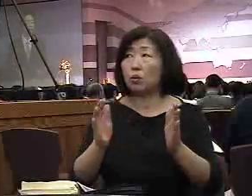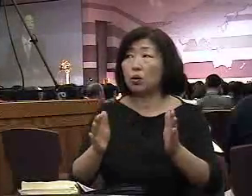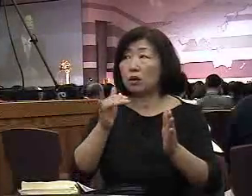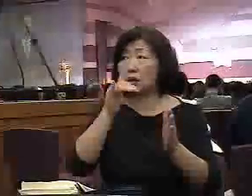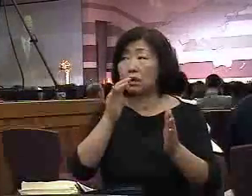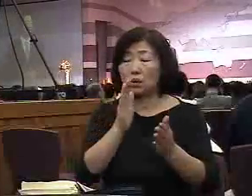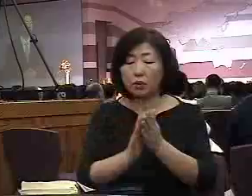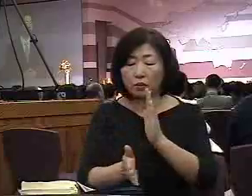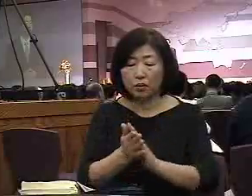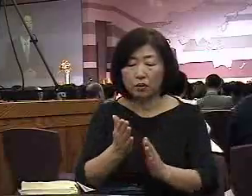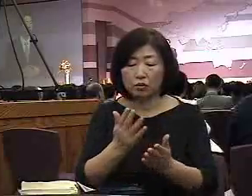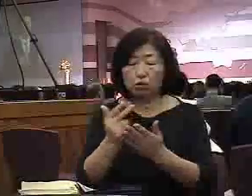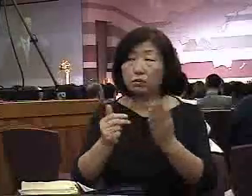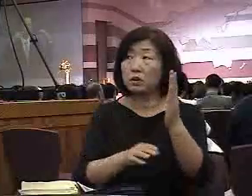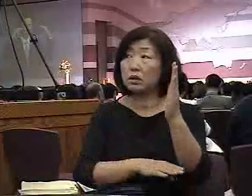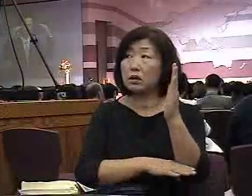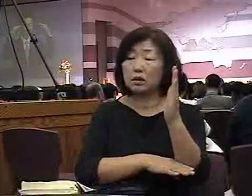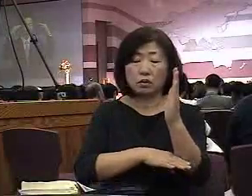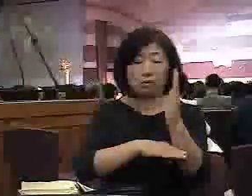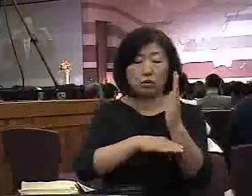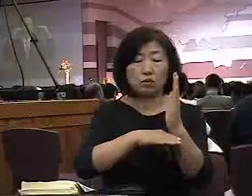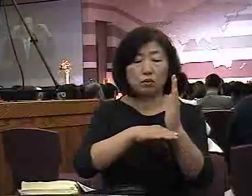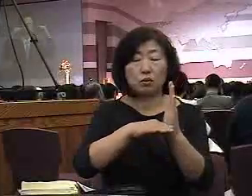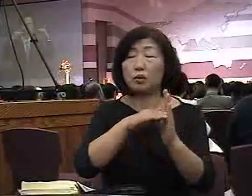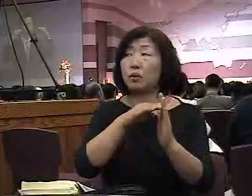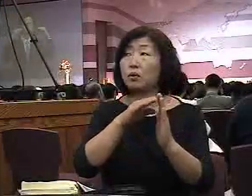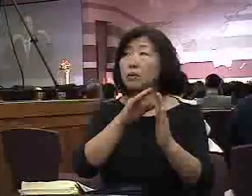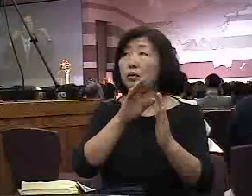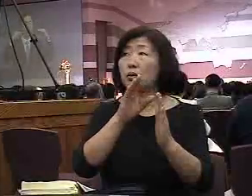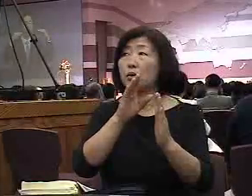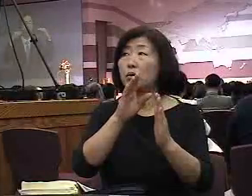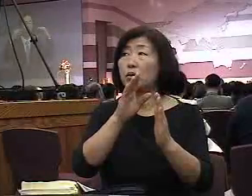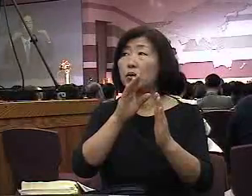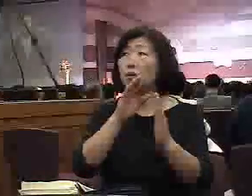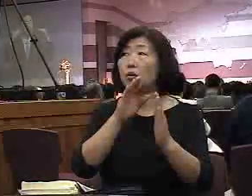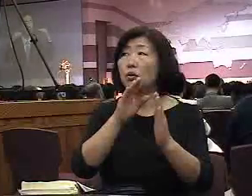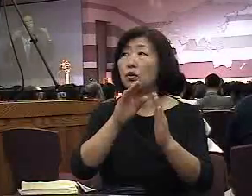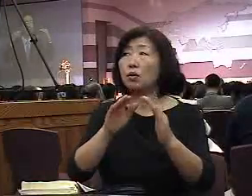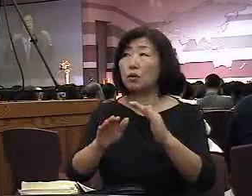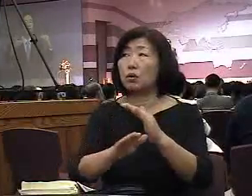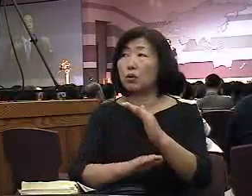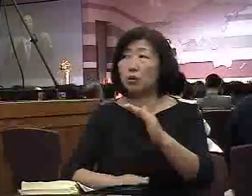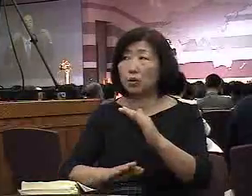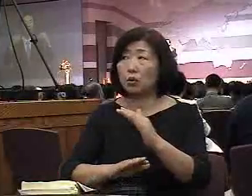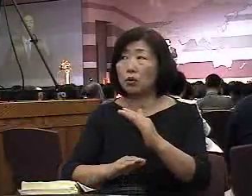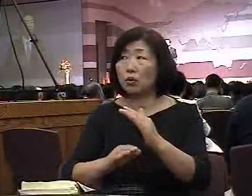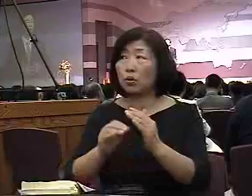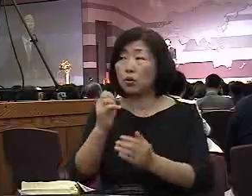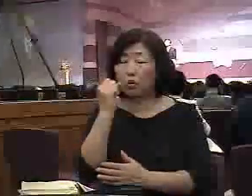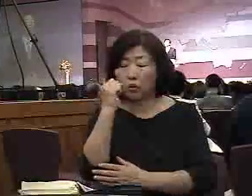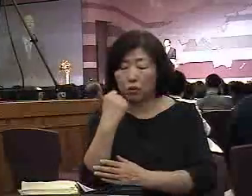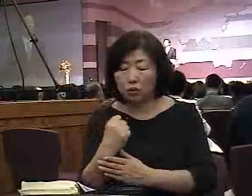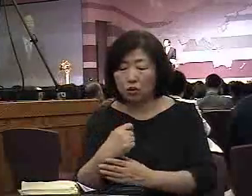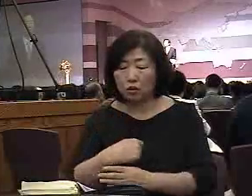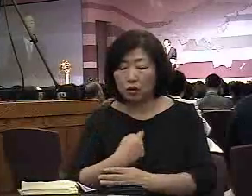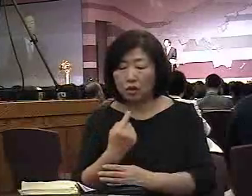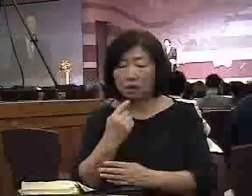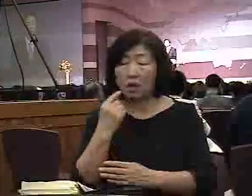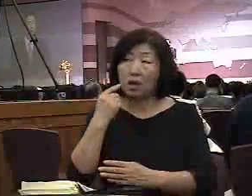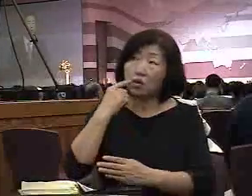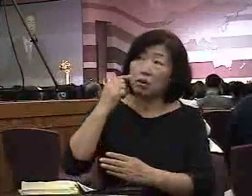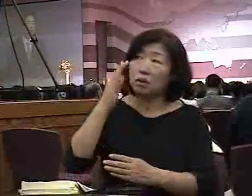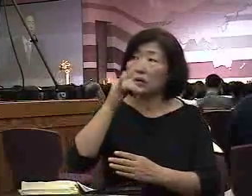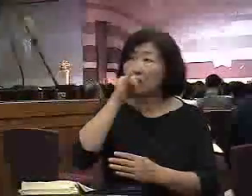싶어도 채워줄 수가 없을 때 이제는 그 주님이 주신 그 고인 것이 점점 이제 썩어서 내 자신의 독이 되기 시작할